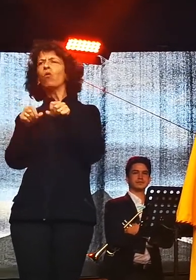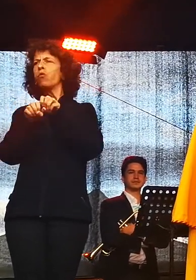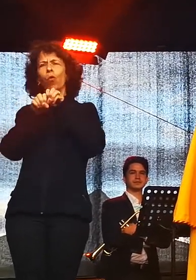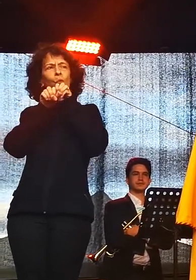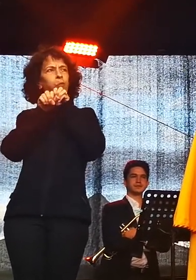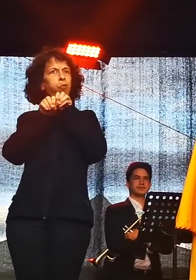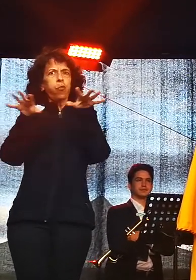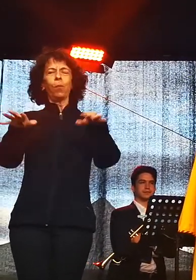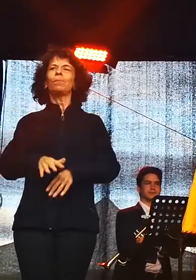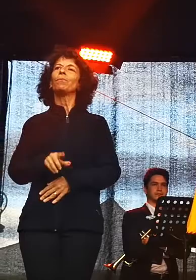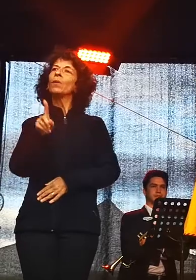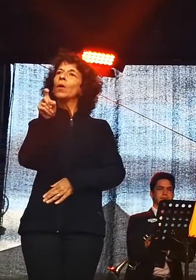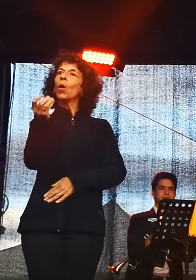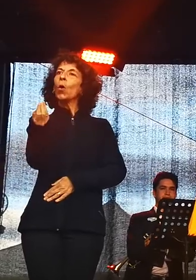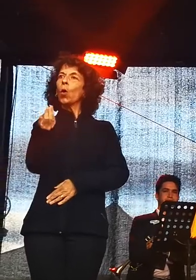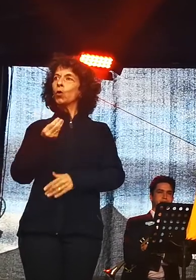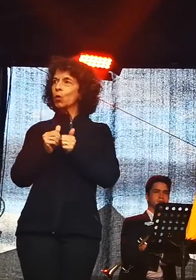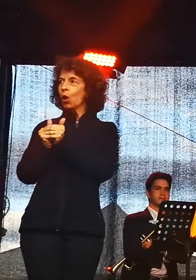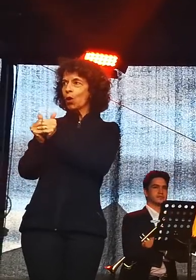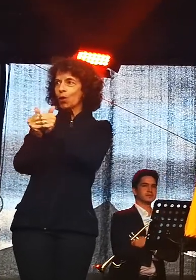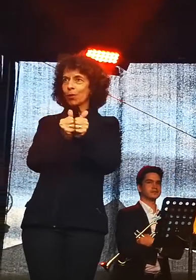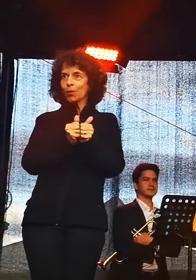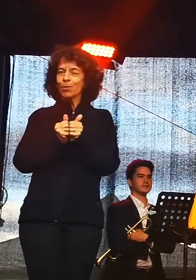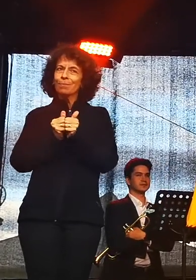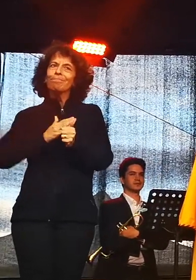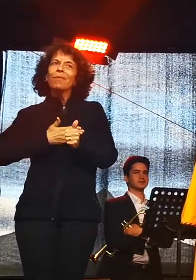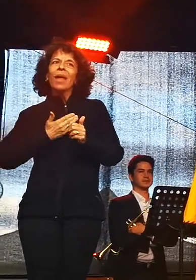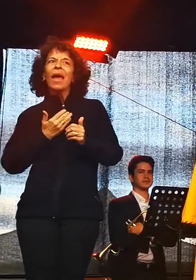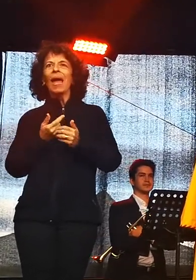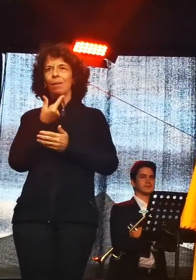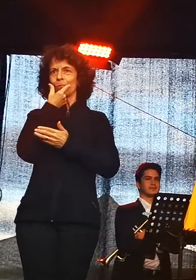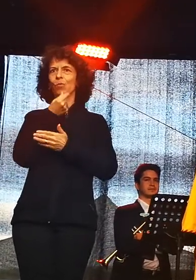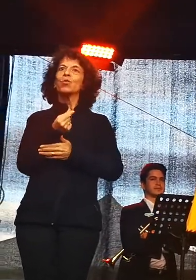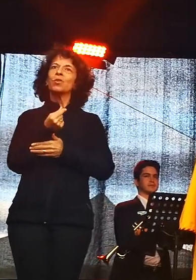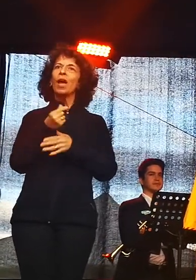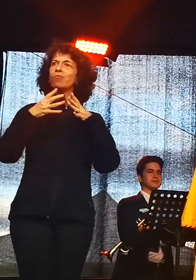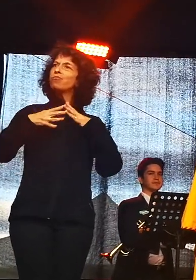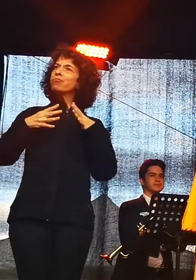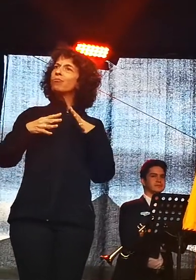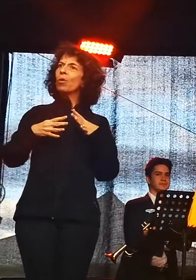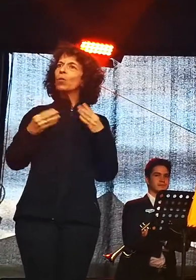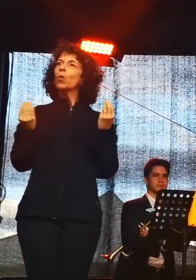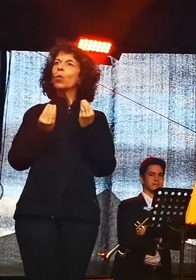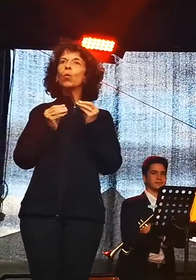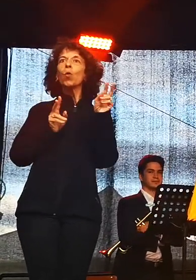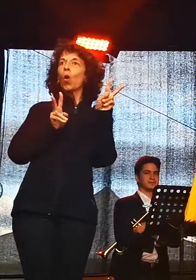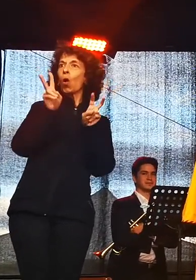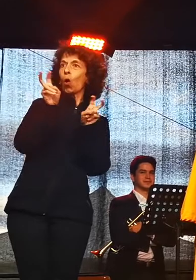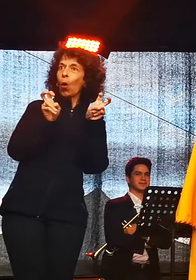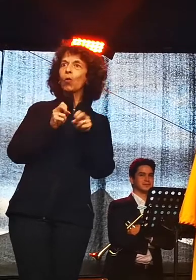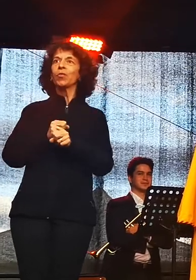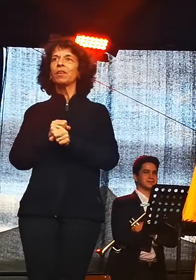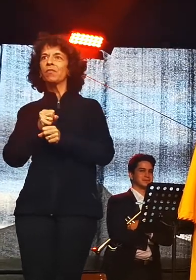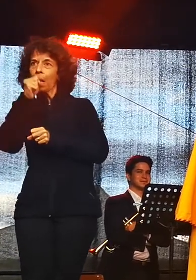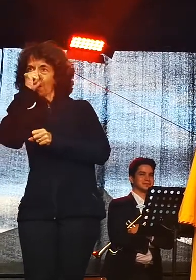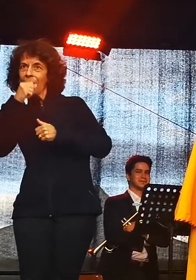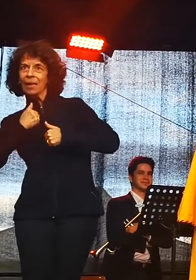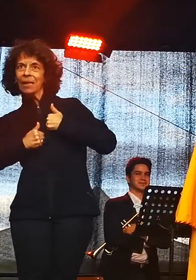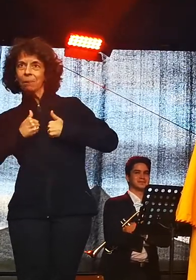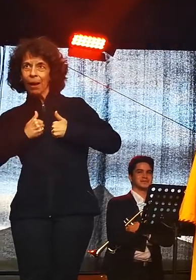L'eau nous rassemble et nous aimons nous y rassembler à Genève. à la plage des eaux vives, au bain des